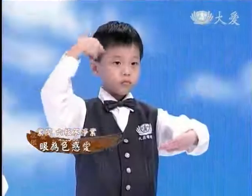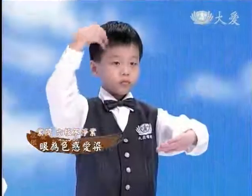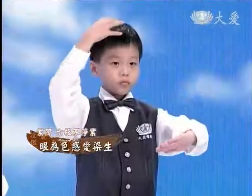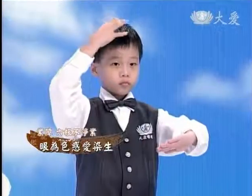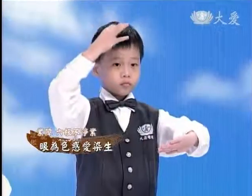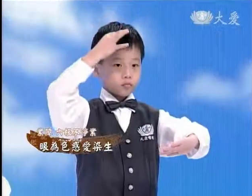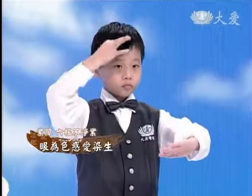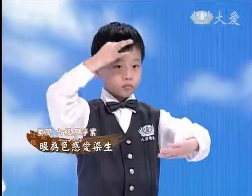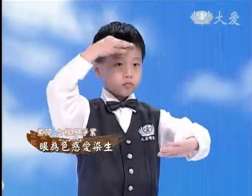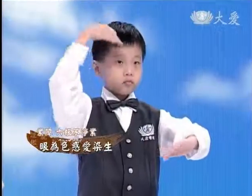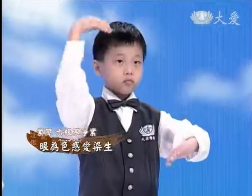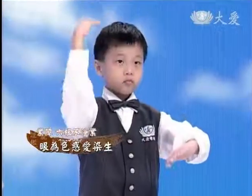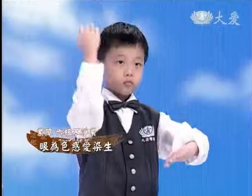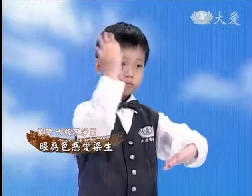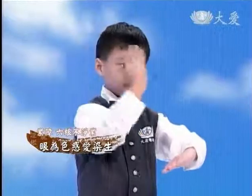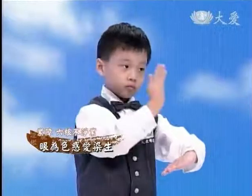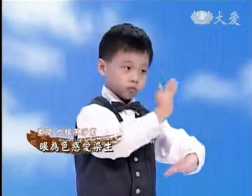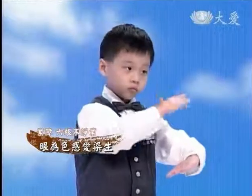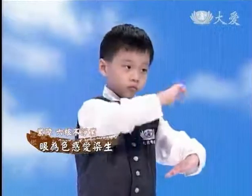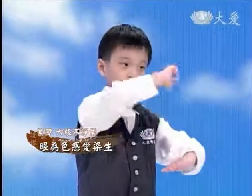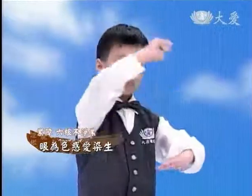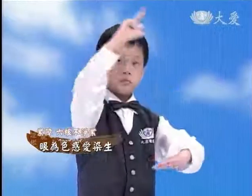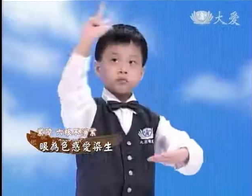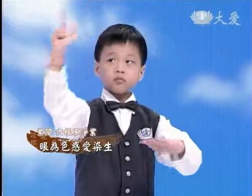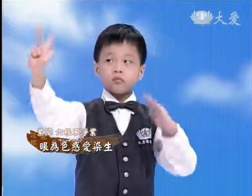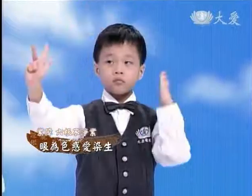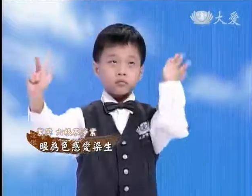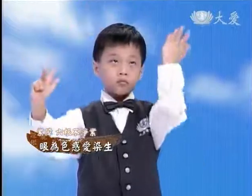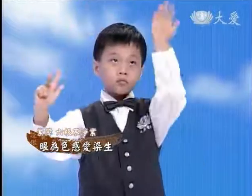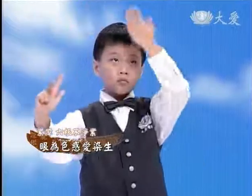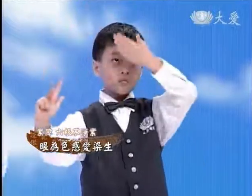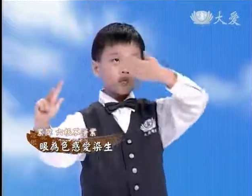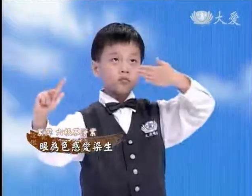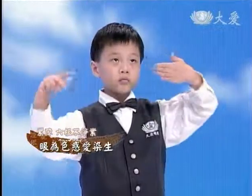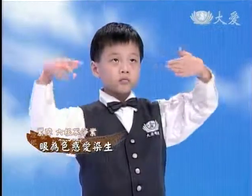烟为色火爱燃生，